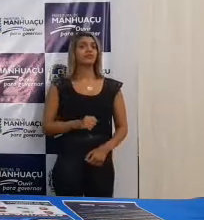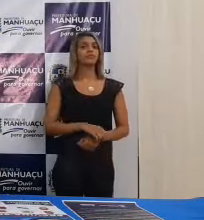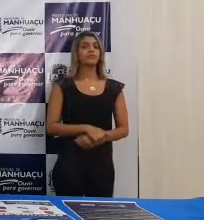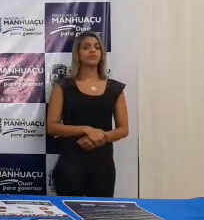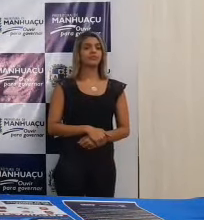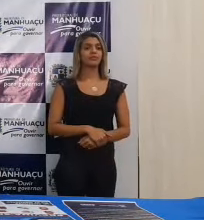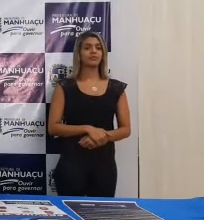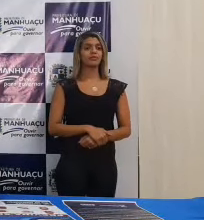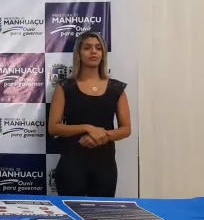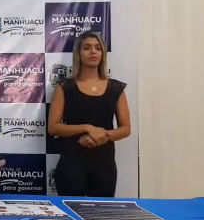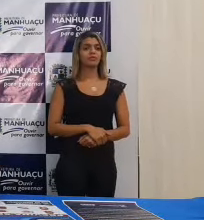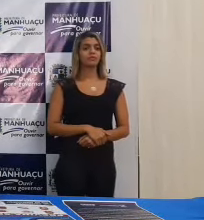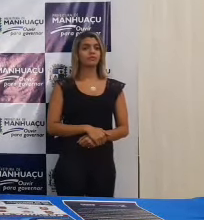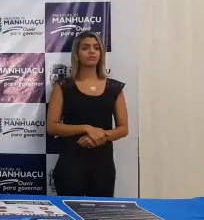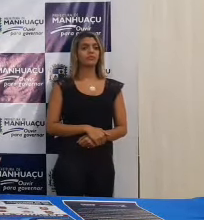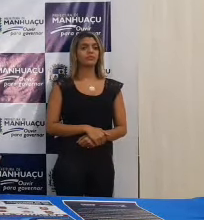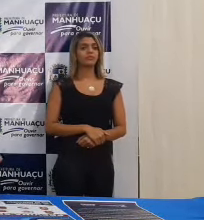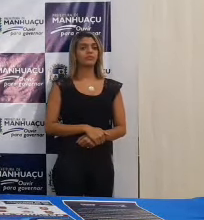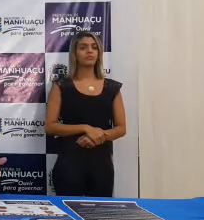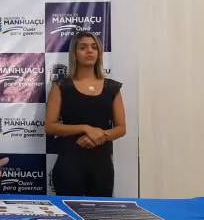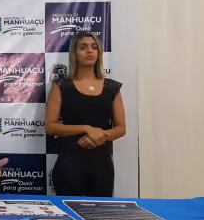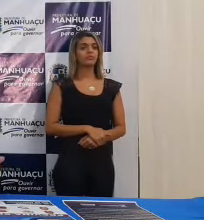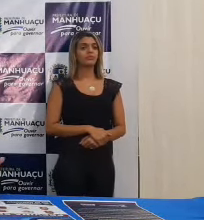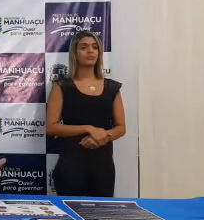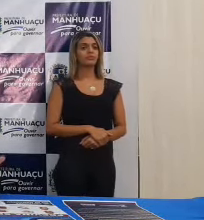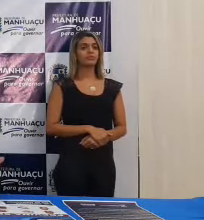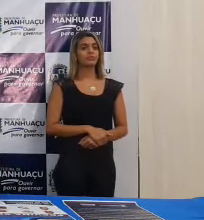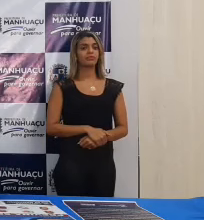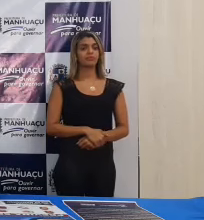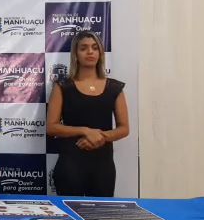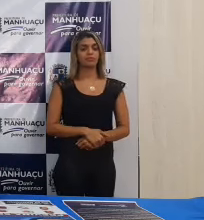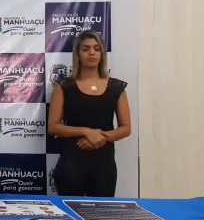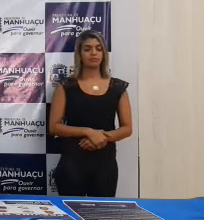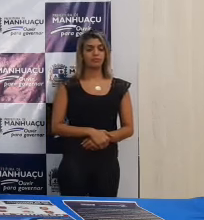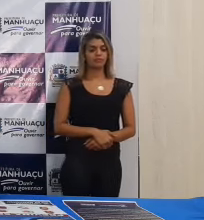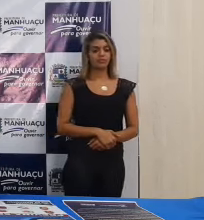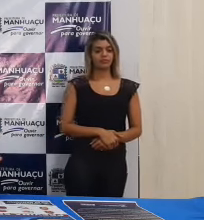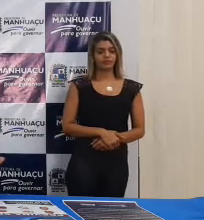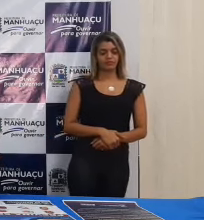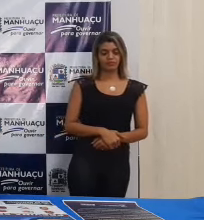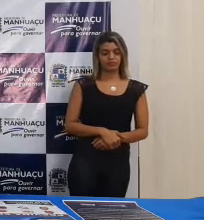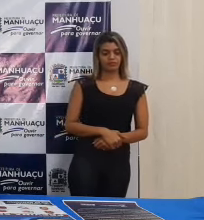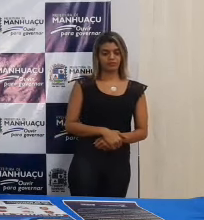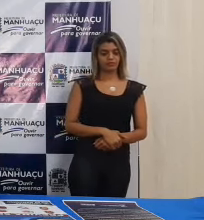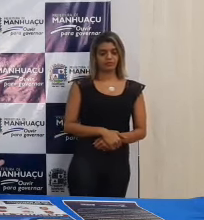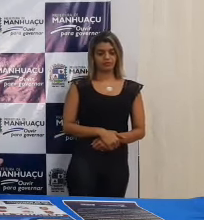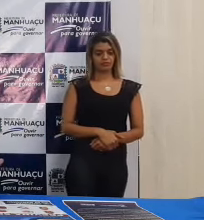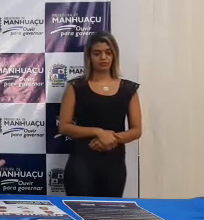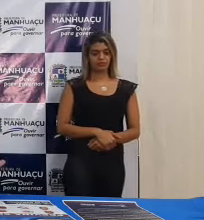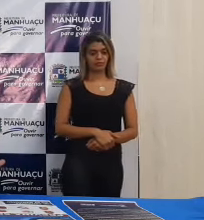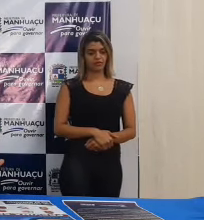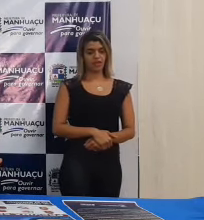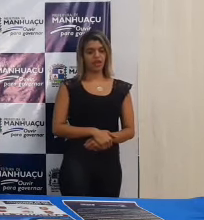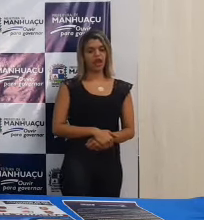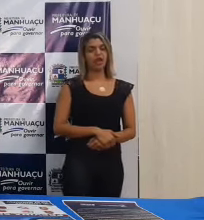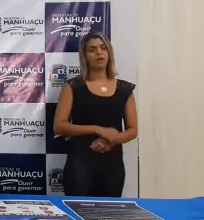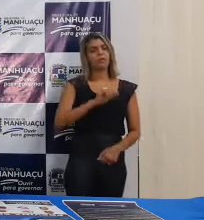está presente. Lembrando que a Letícia, que está participando conosco, participa da Secretaria de